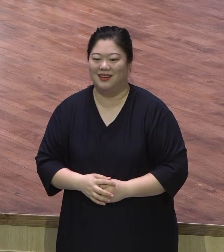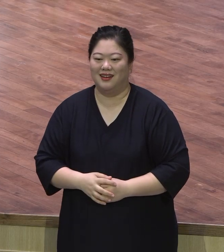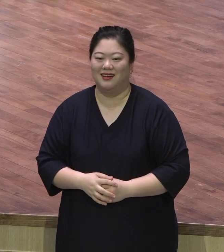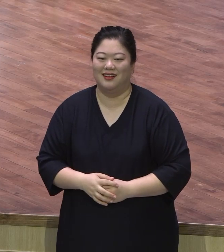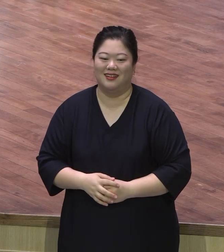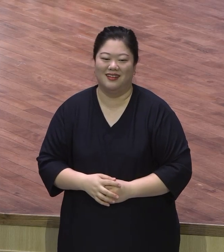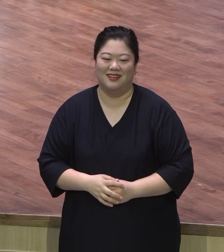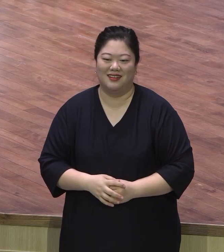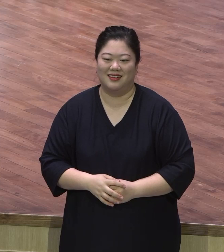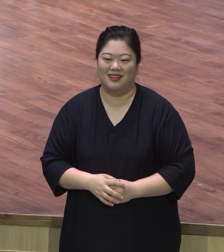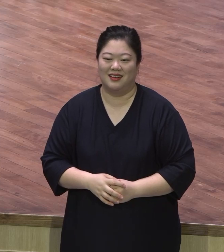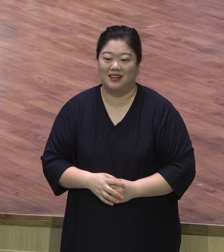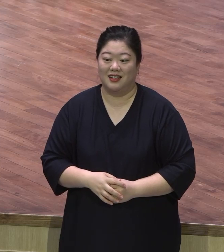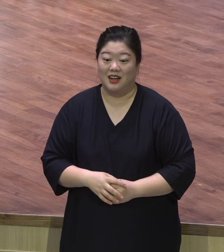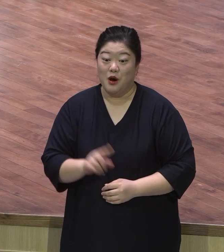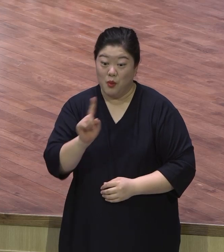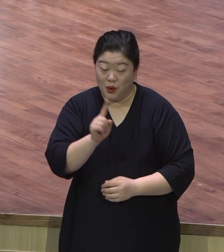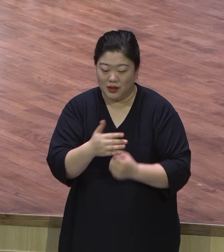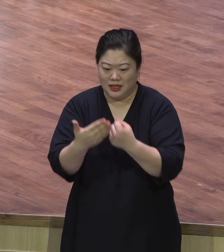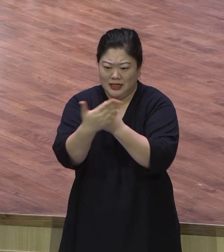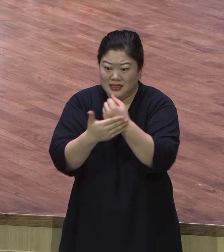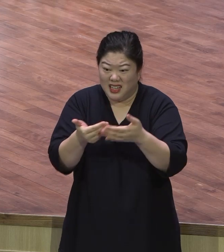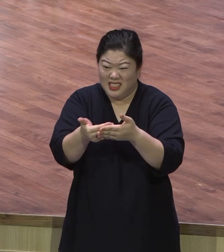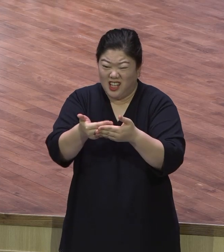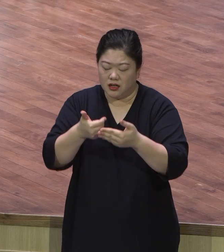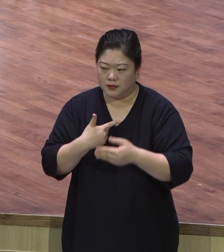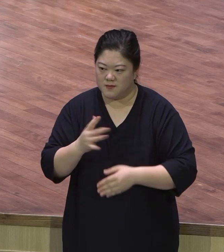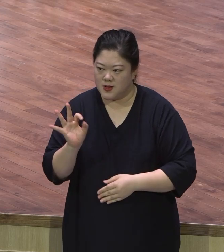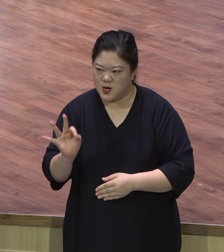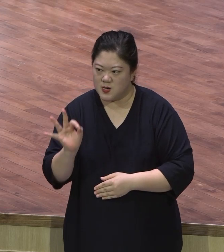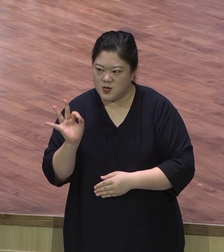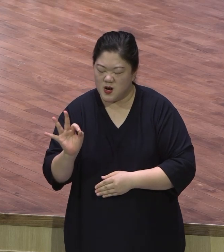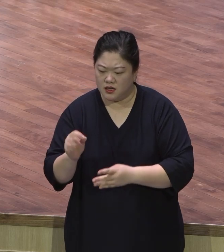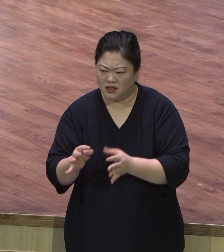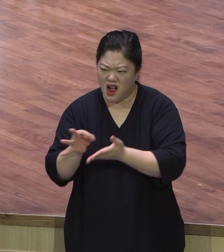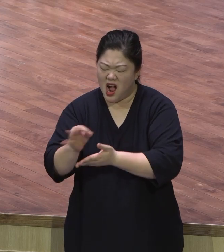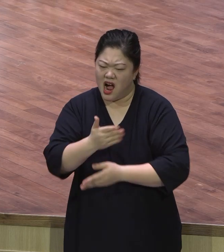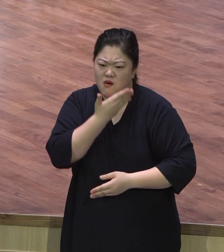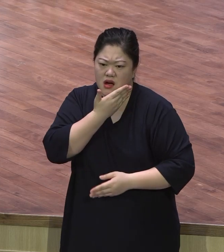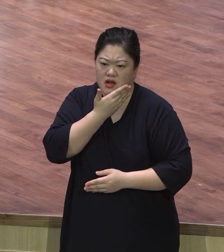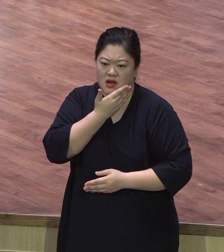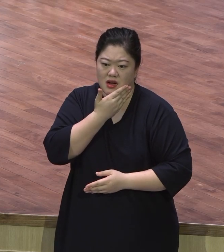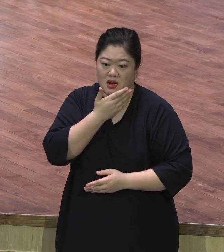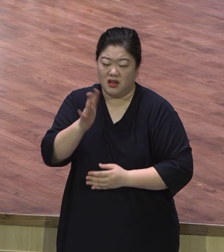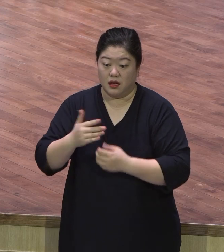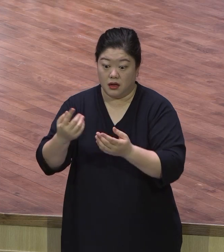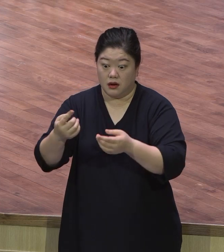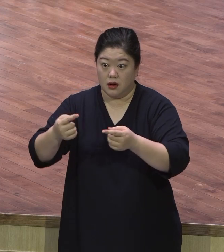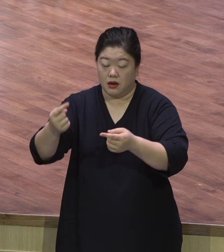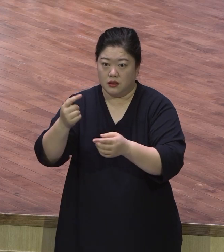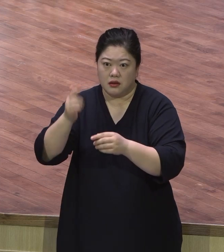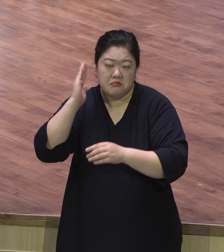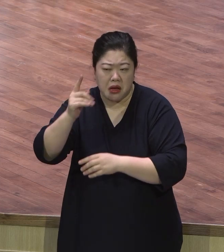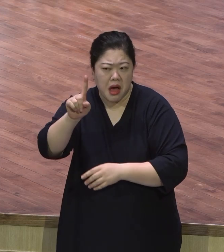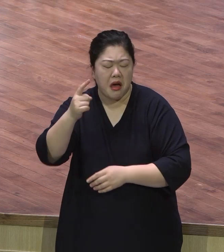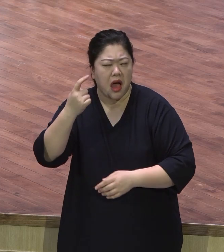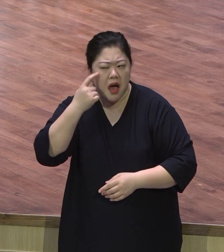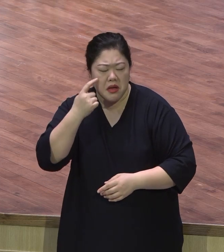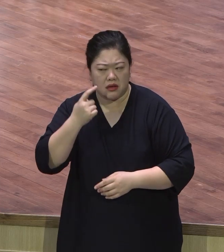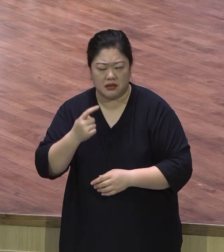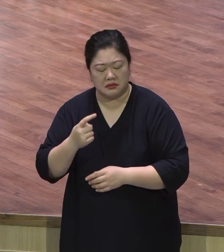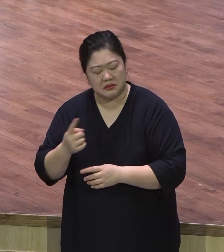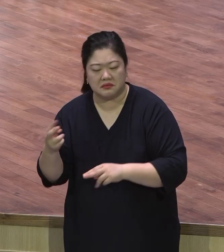은혜를 받고 나니까 사람이 확 바뀌죠. 물질관이 달라져요. 헌금 그 몇